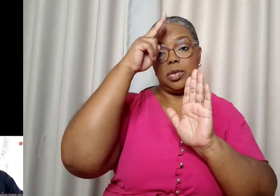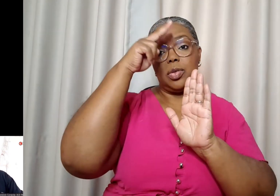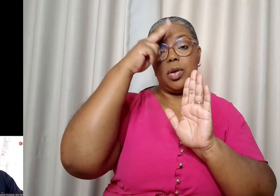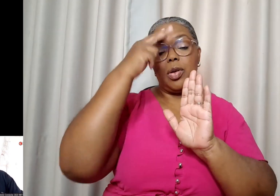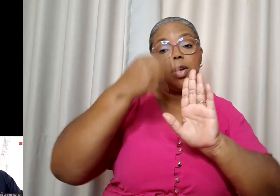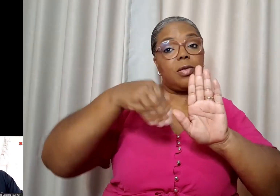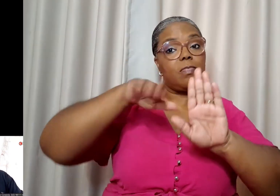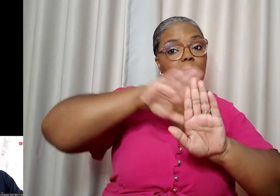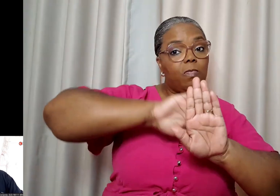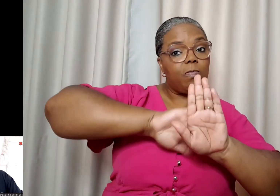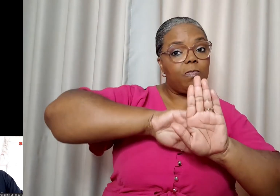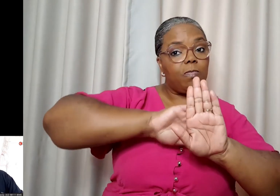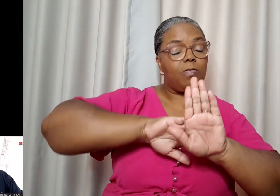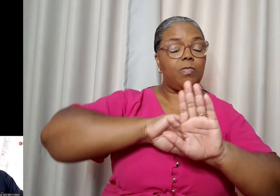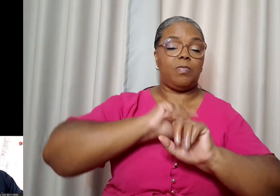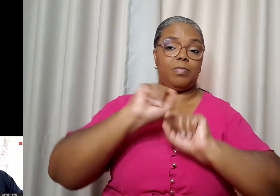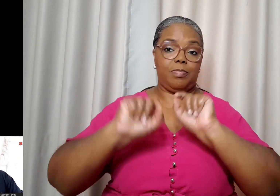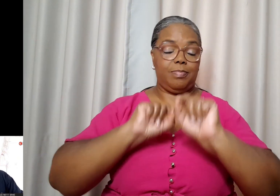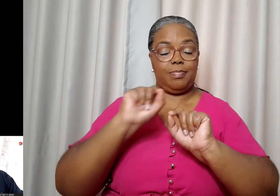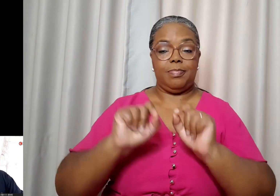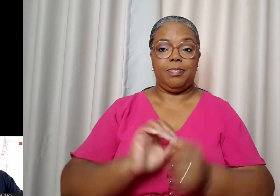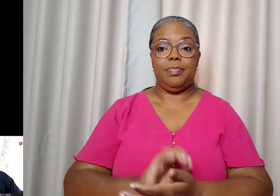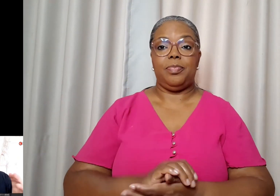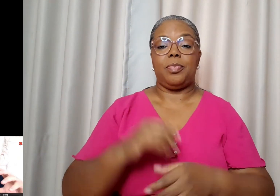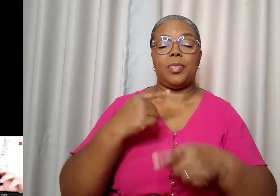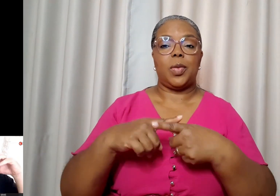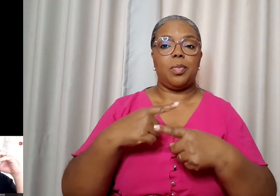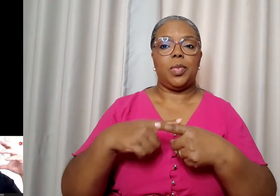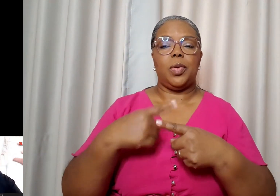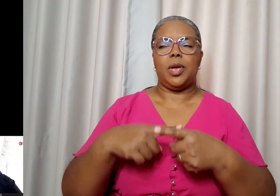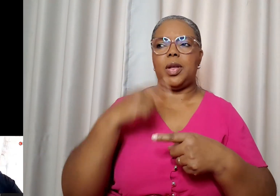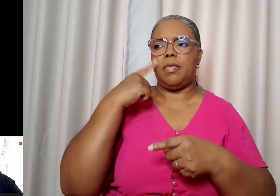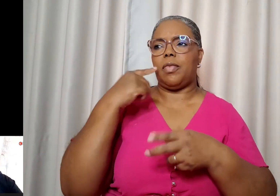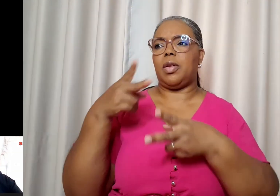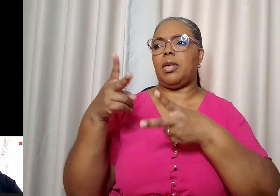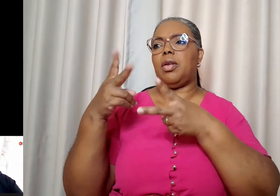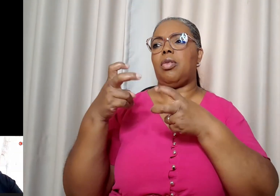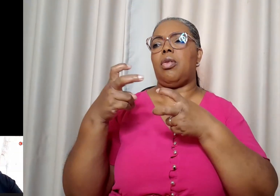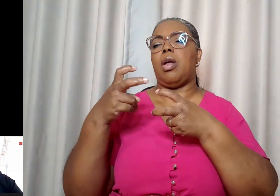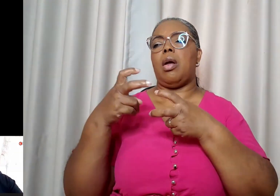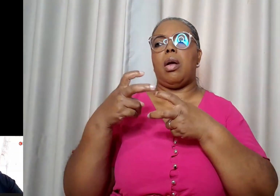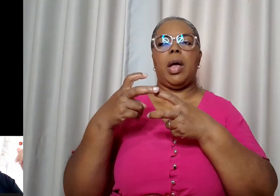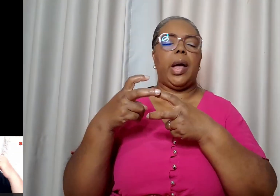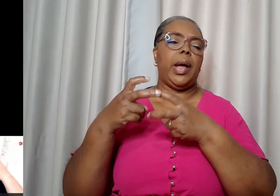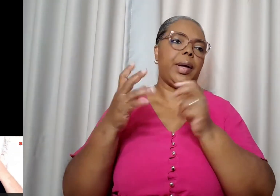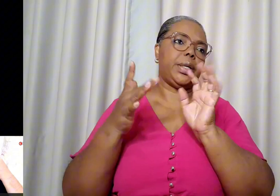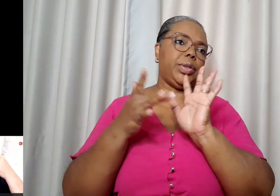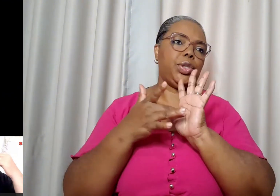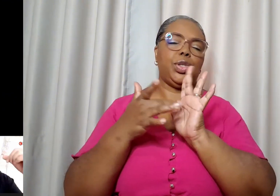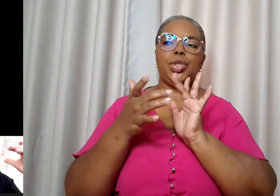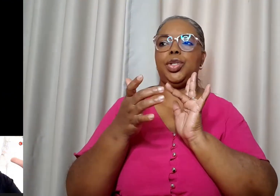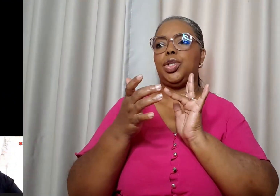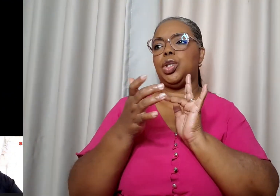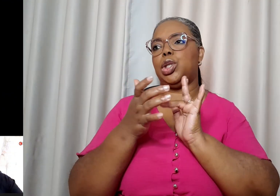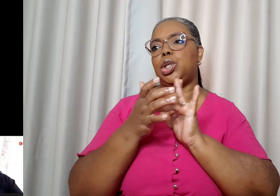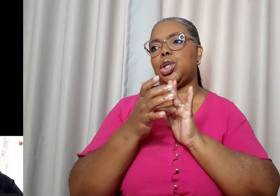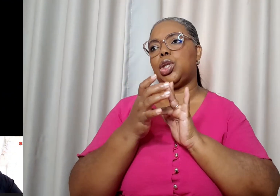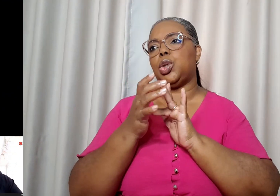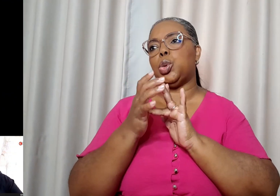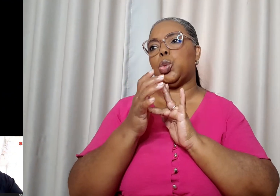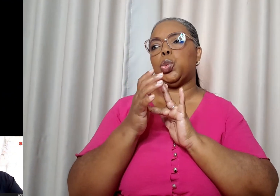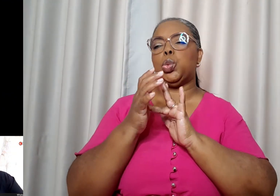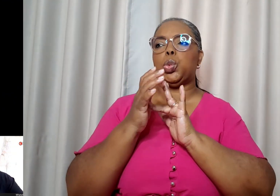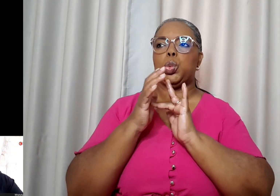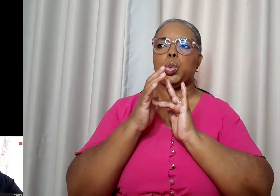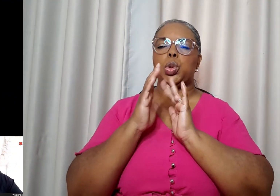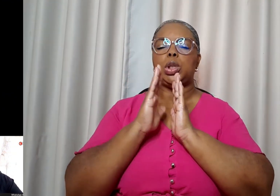gente ouve é só aquele ar religioso. A gente esquece que Jesus